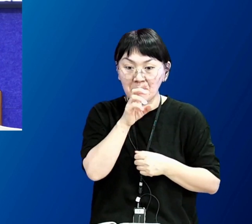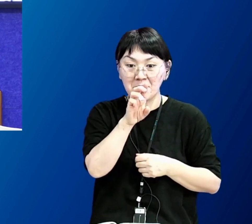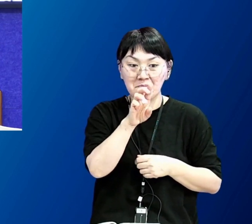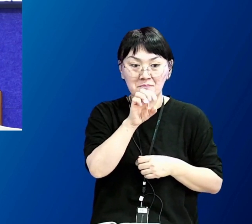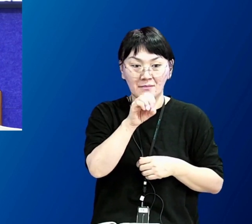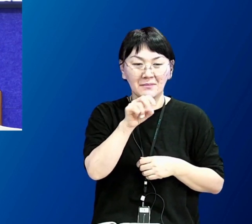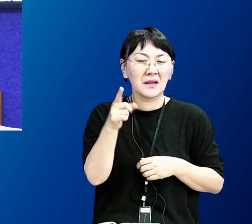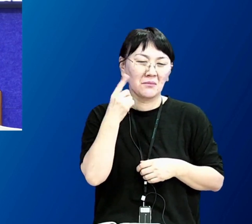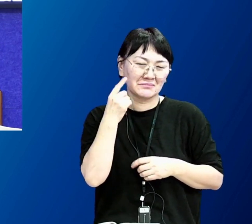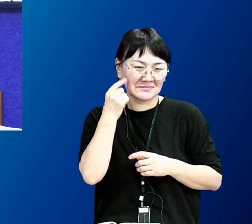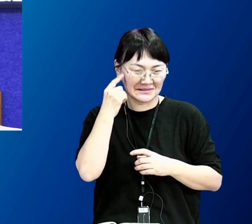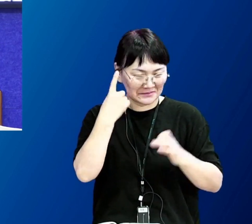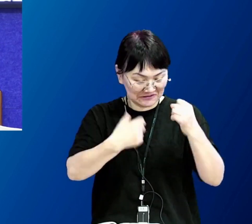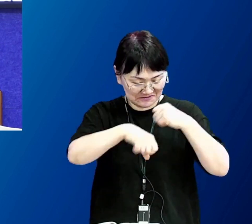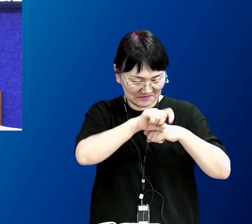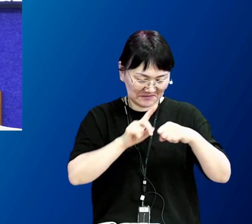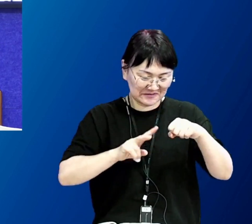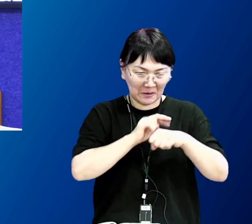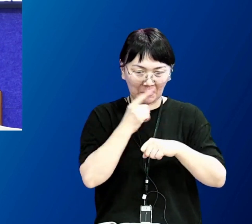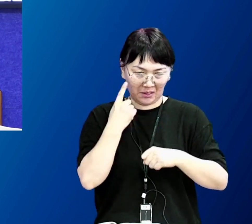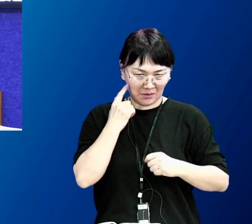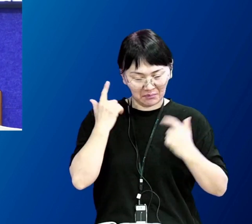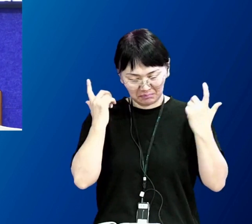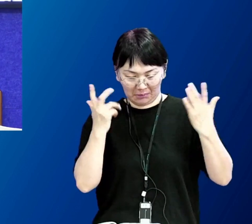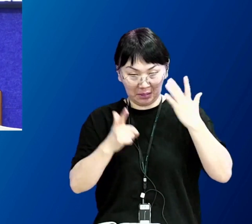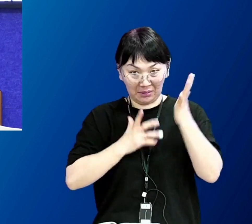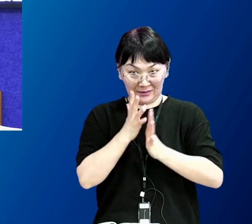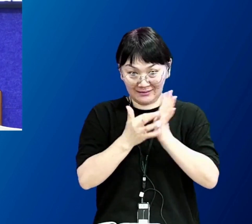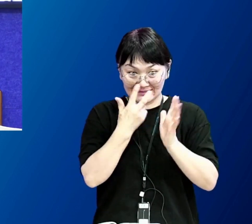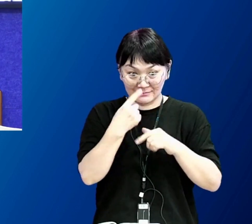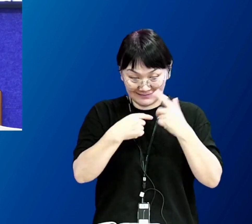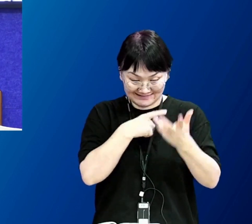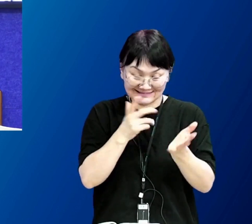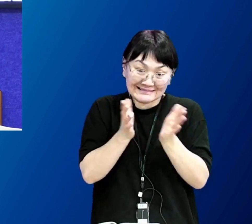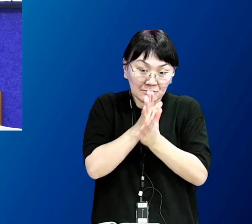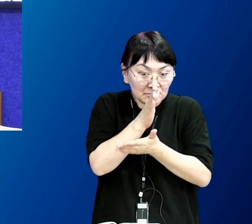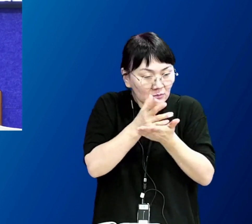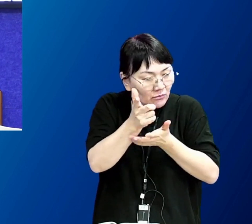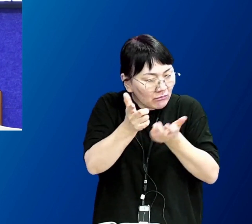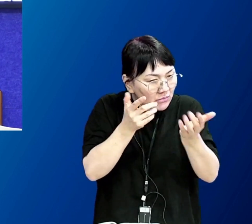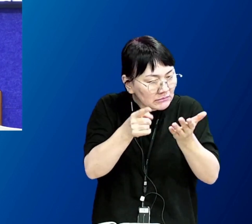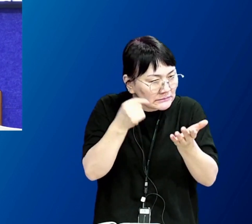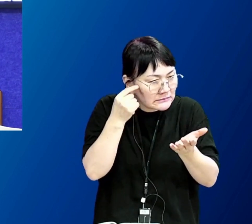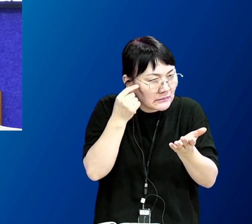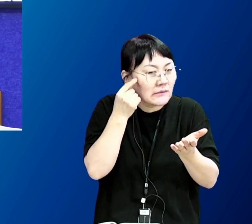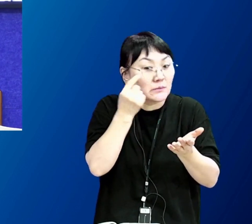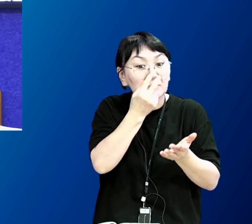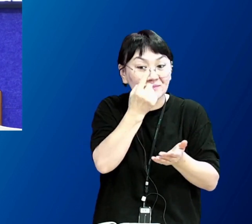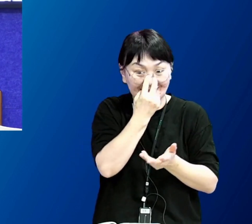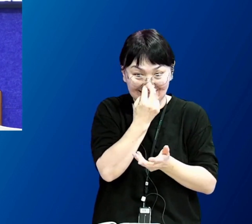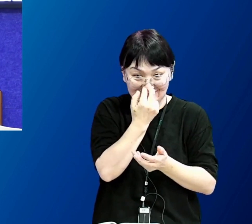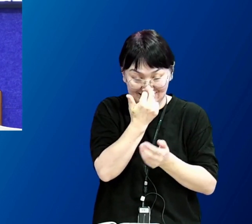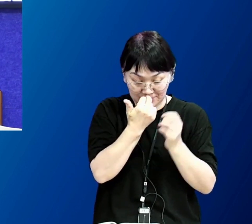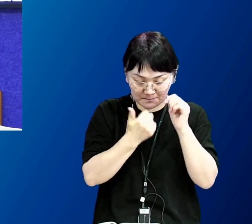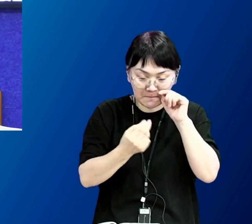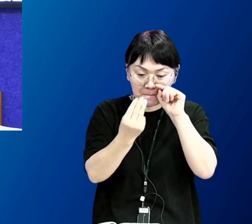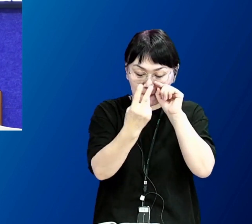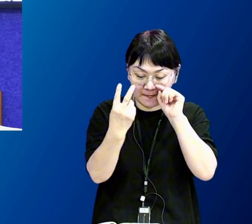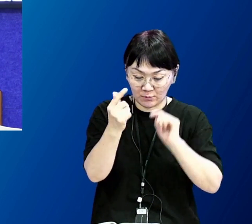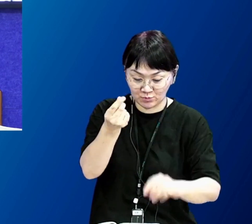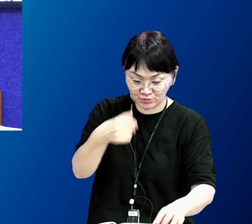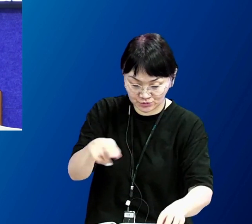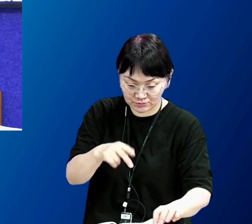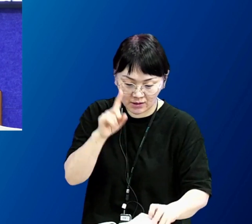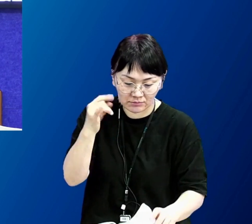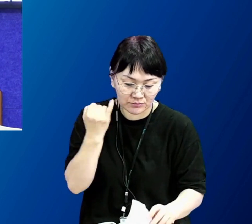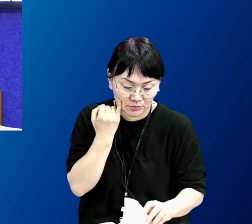бодсон юм болоо? Нэ юу бодсныг намдтаа нэг хуваалцсан тунгаан бодож үзье да. Шүүгчд номын